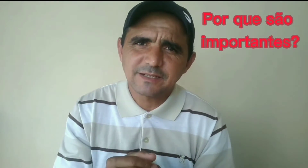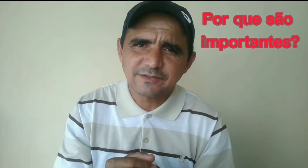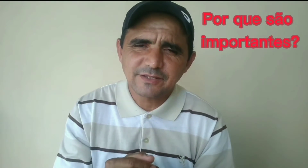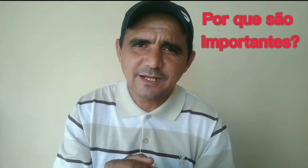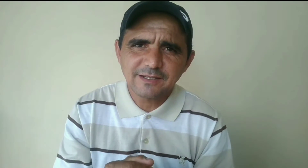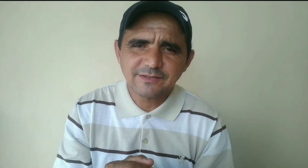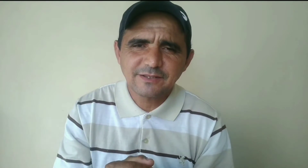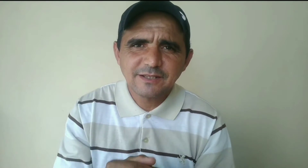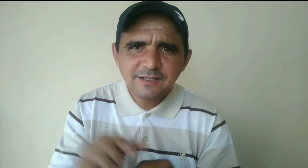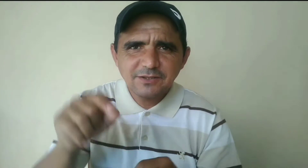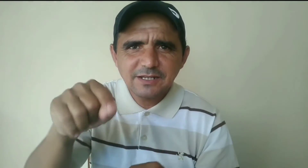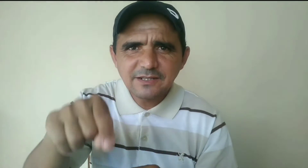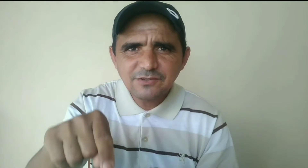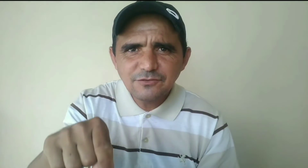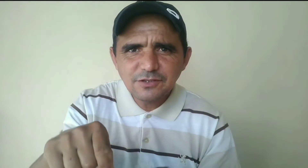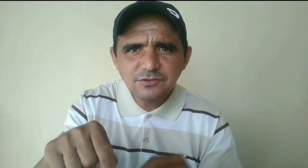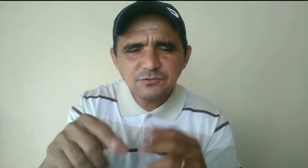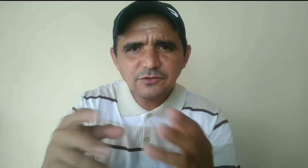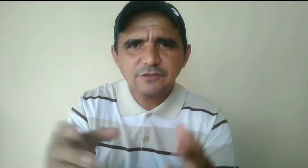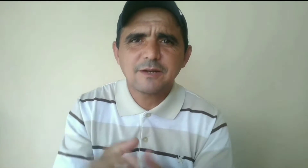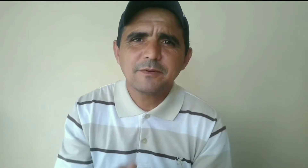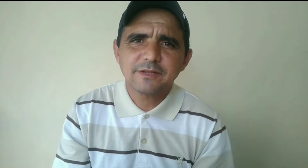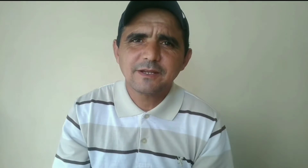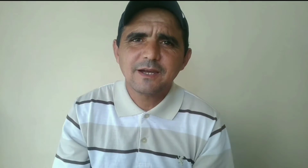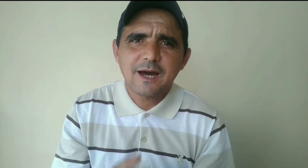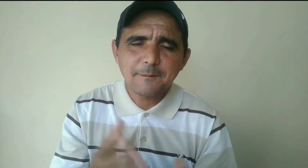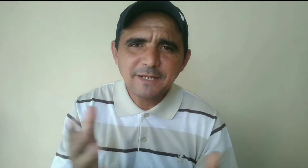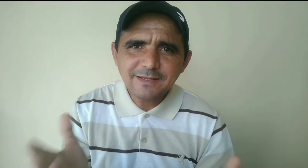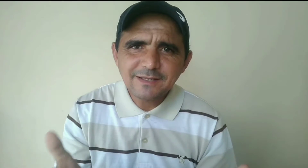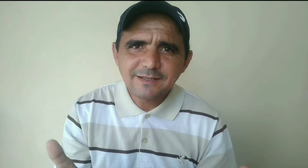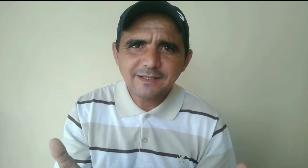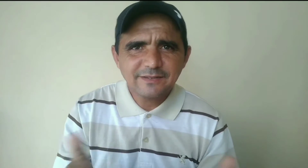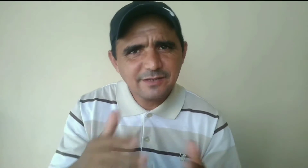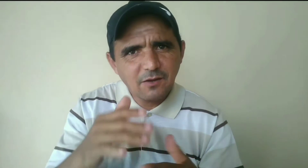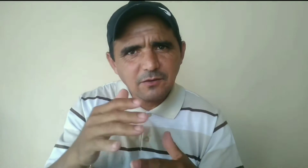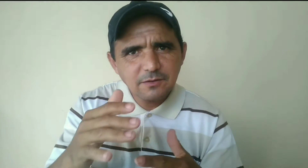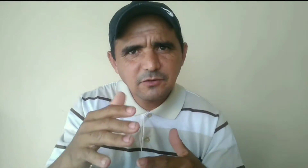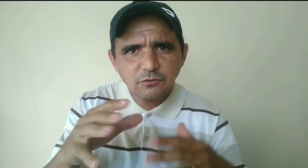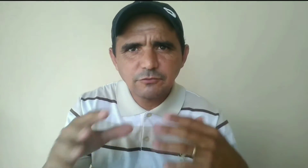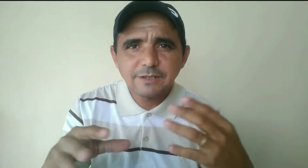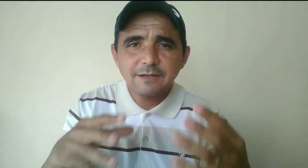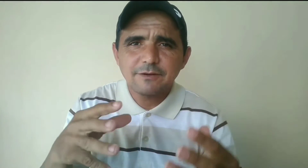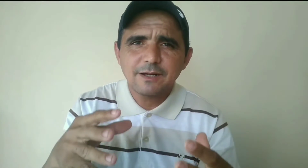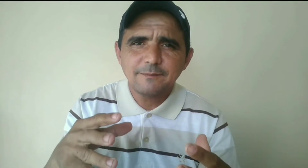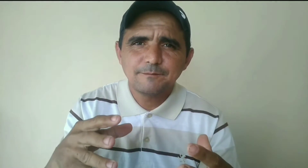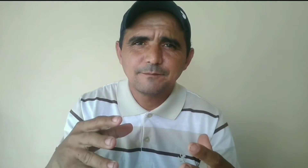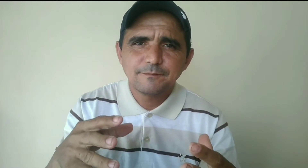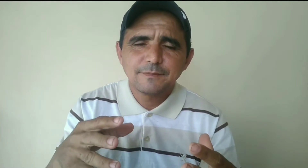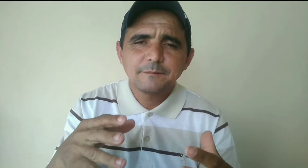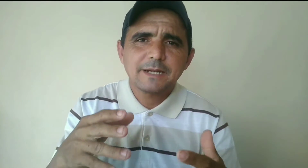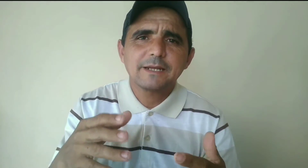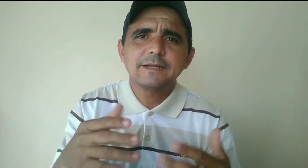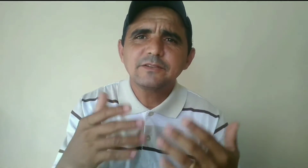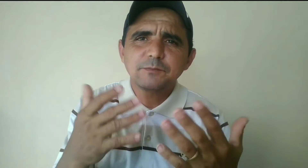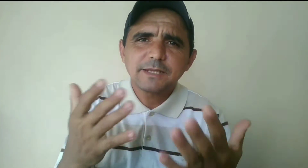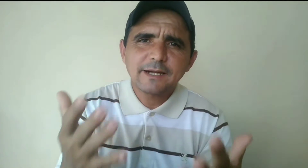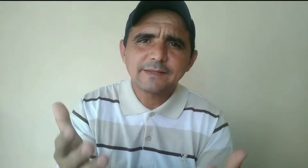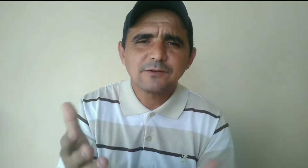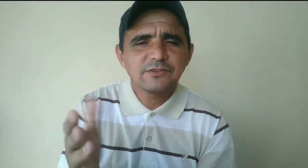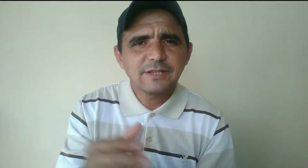de sinais? Então, aqui nesse vídeo você vai poder aprender, né? Essa aula eu resolvi gravar para explicar então esse